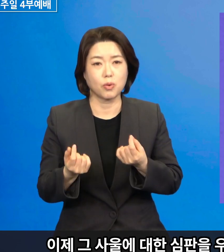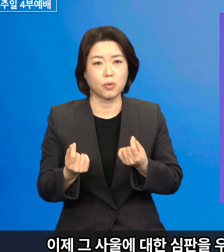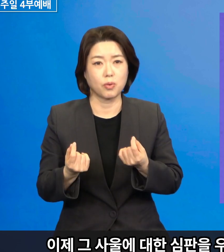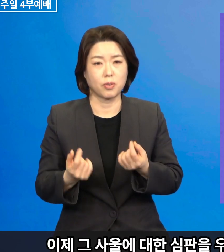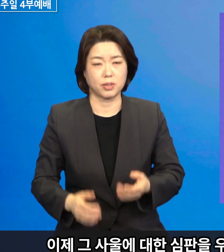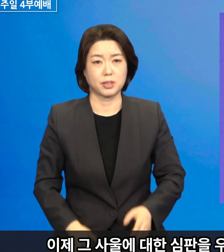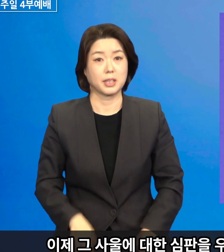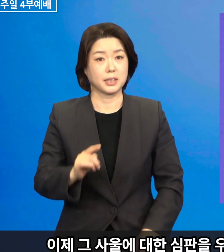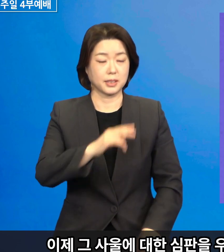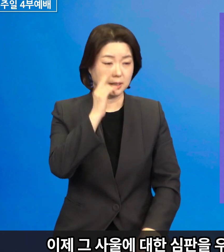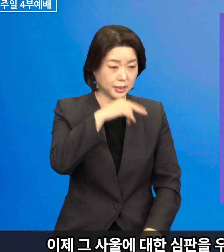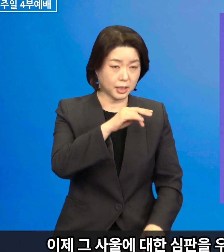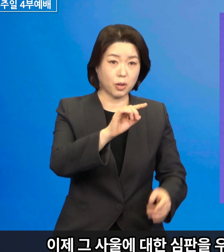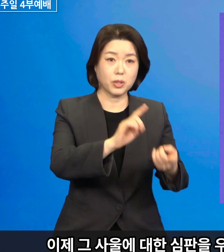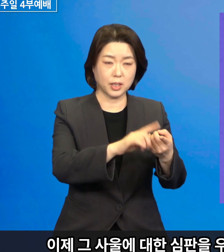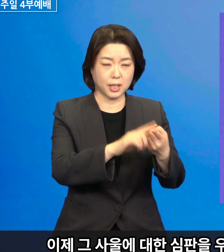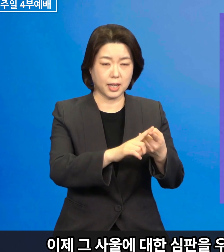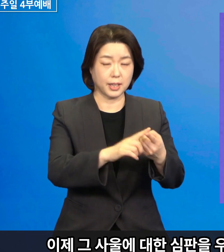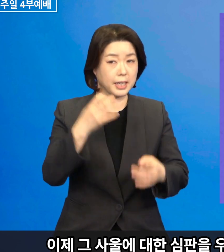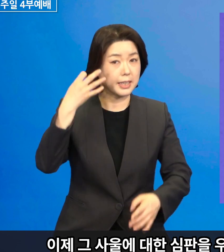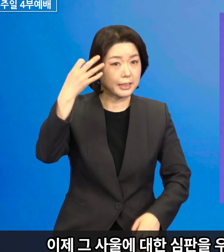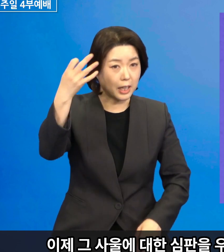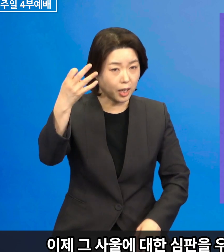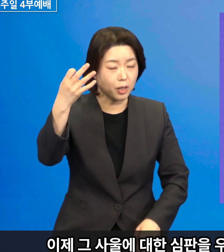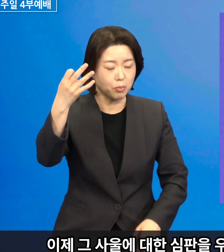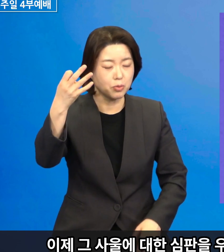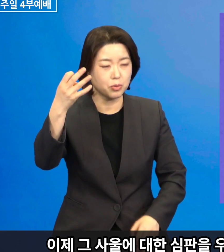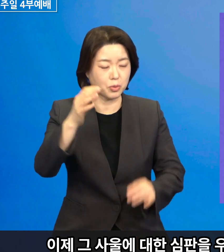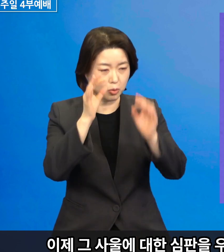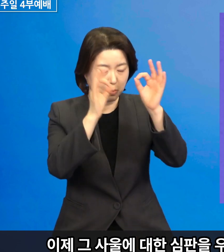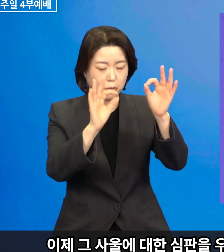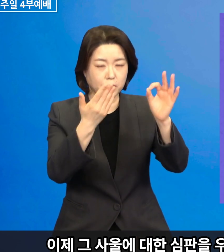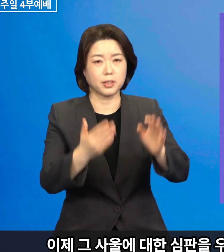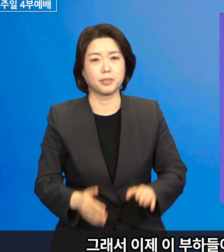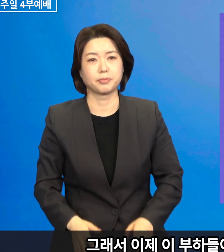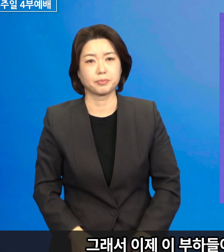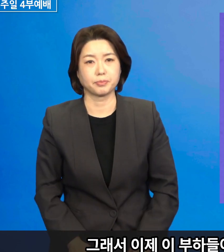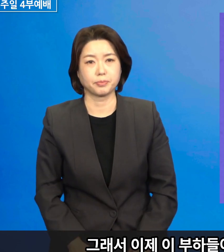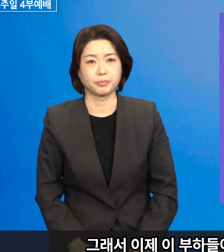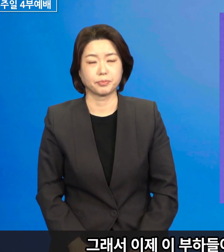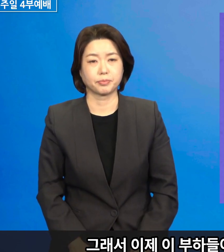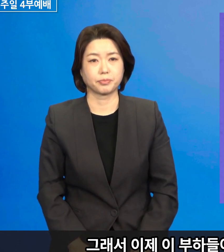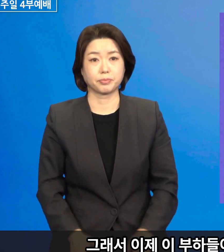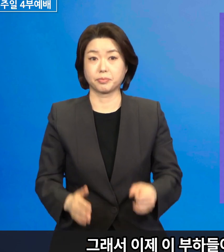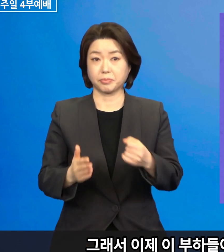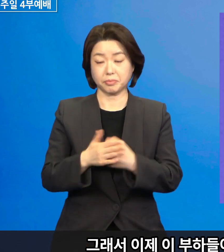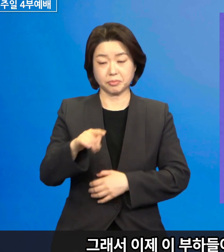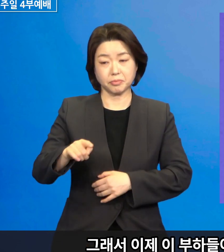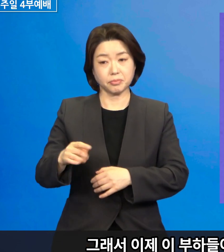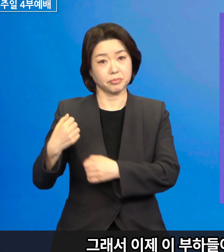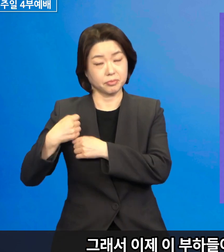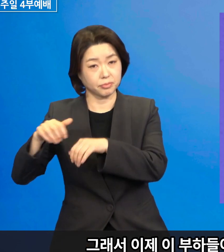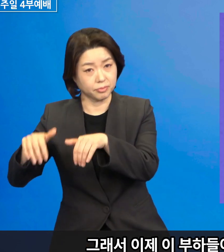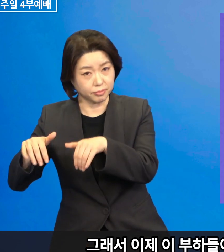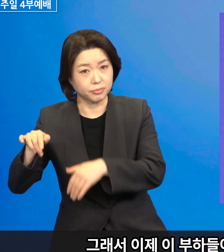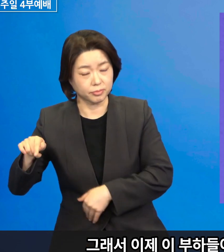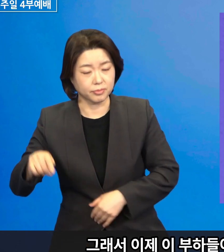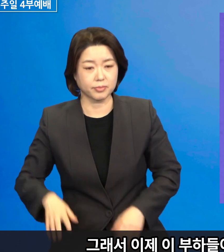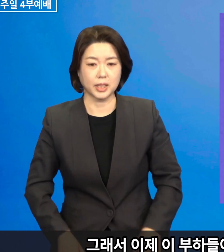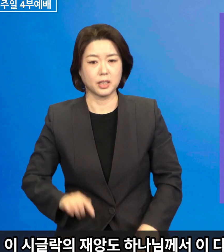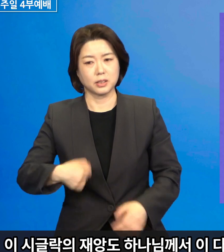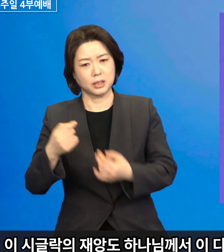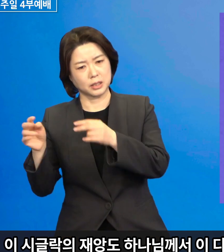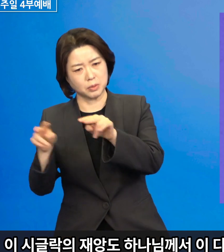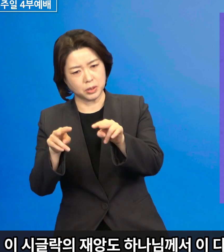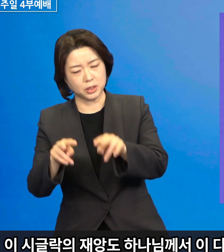그 사울에 대한 심판을 우리가 다다음 주에 보게 될 거예요. 그래서 이제 이 부하들이 이제 자기들이